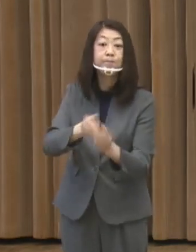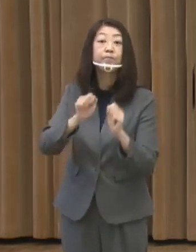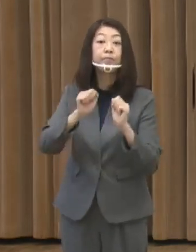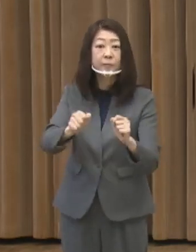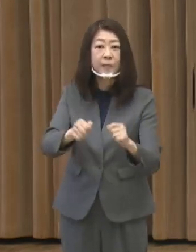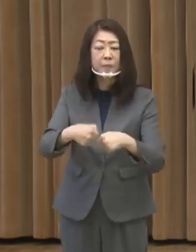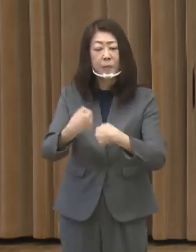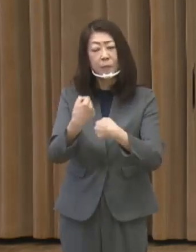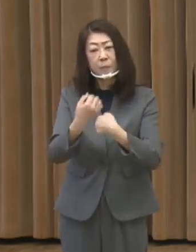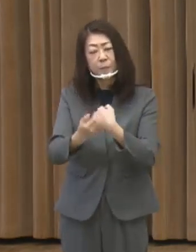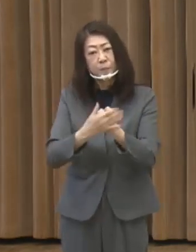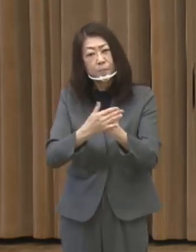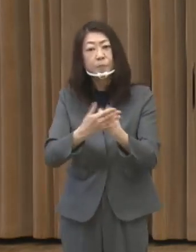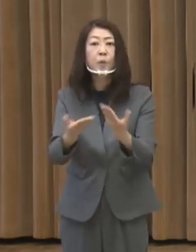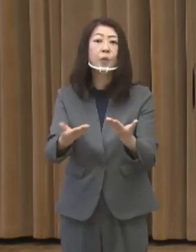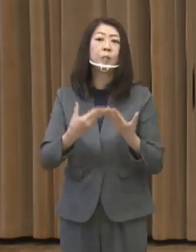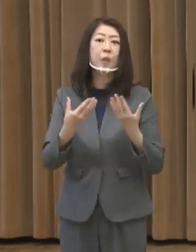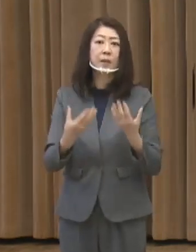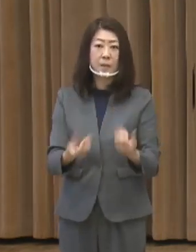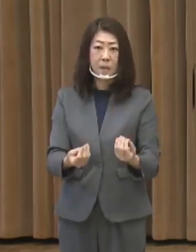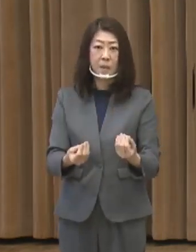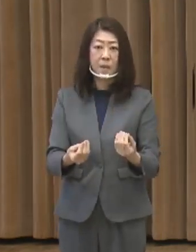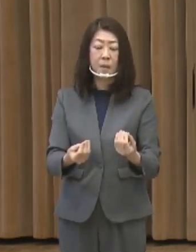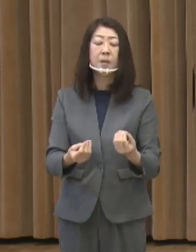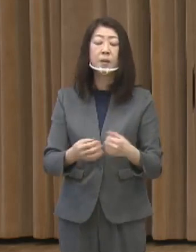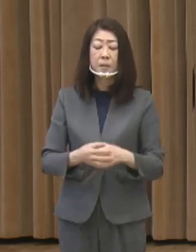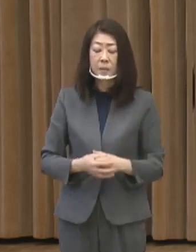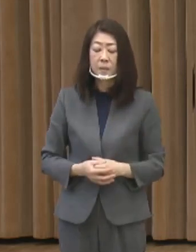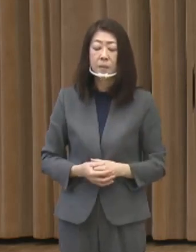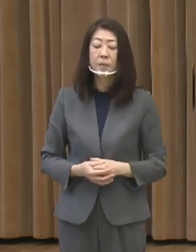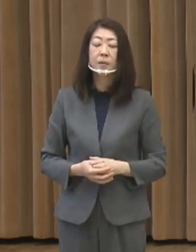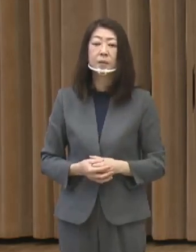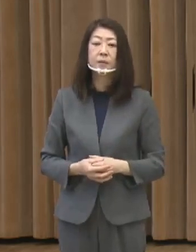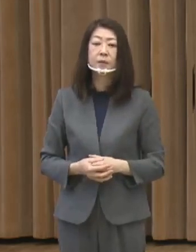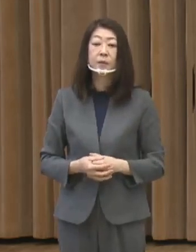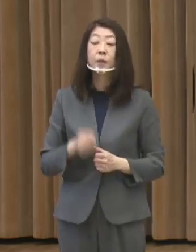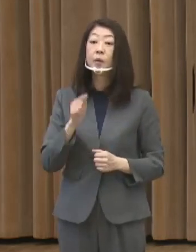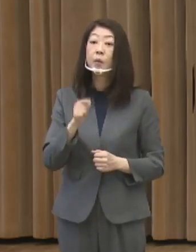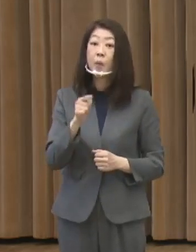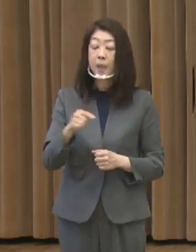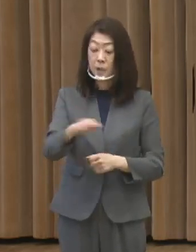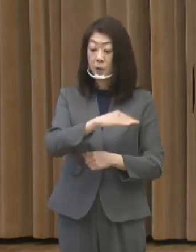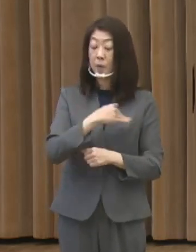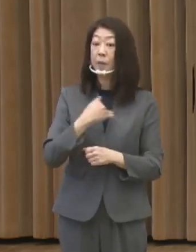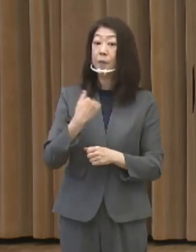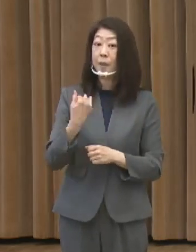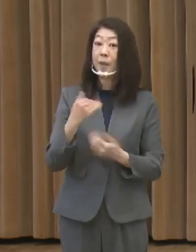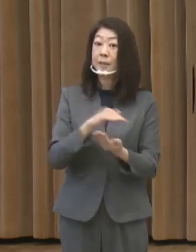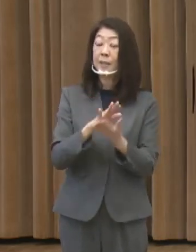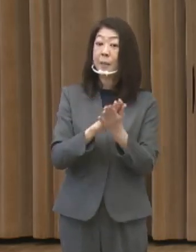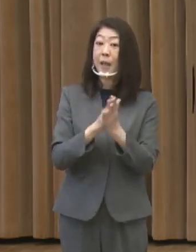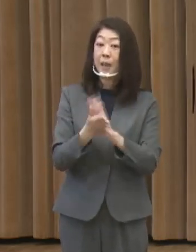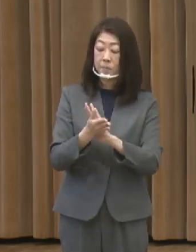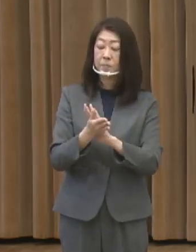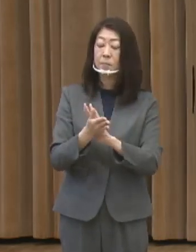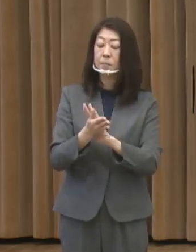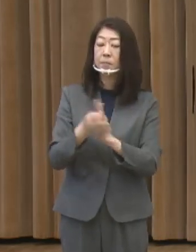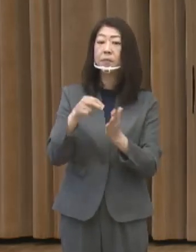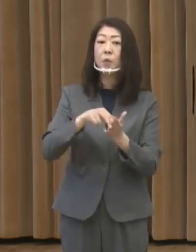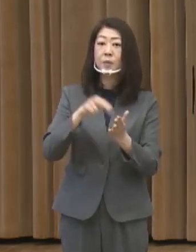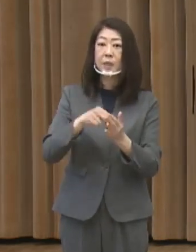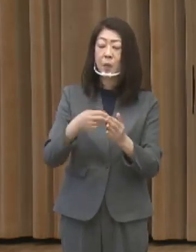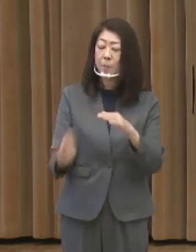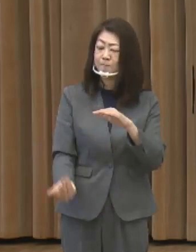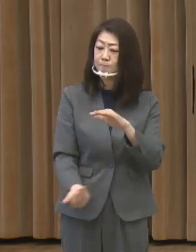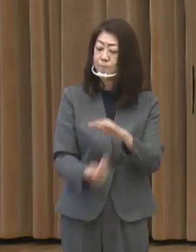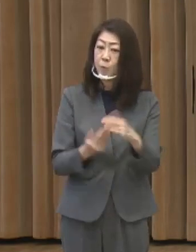でしかも協力をもすごくいただいてまいりました。これが我々の少なくとも埼玉県としては最